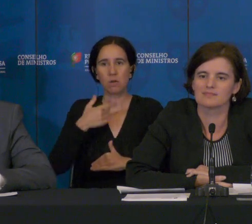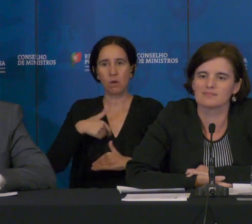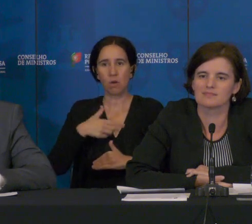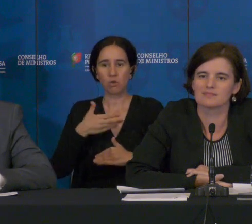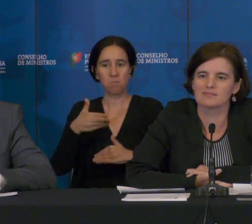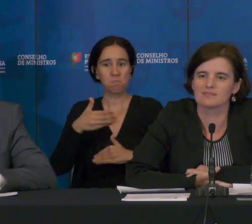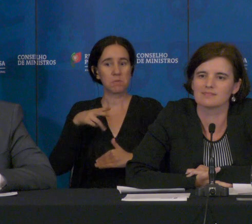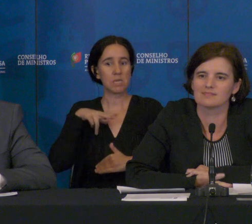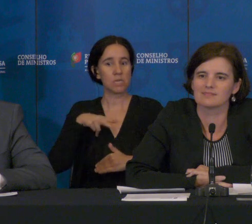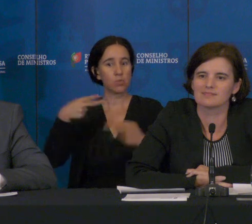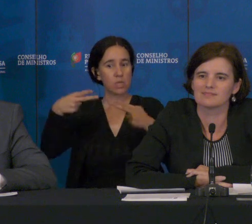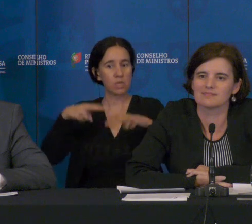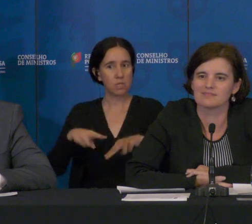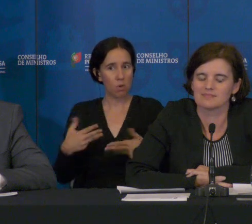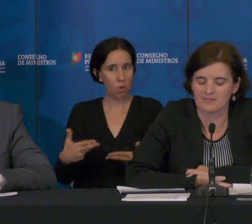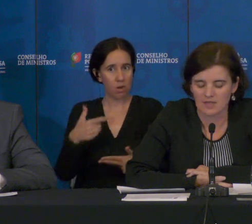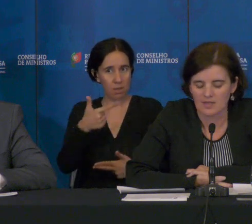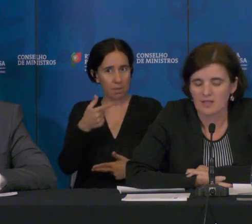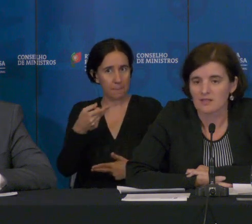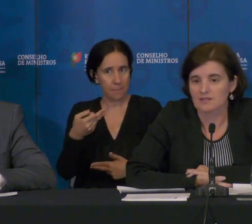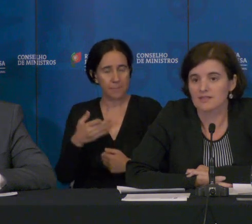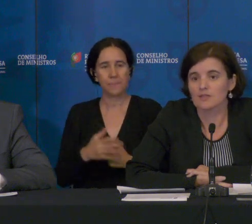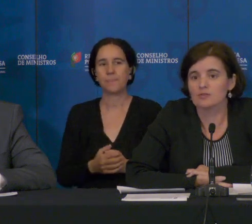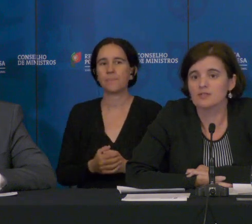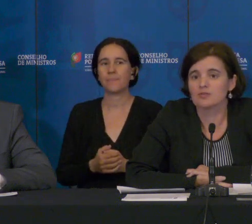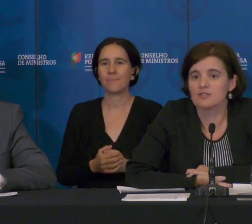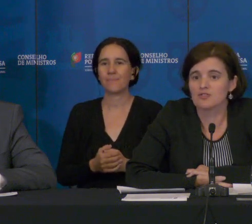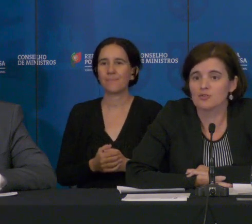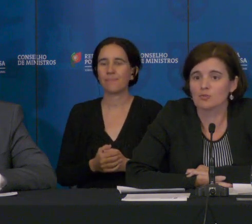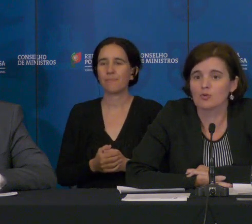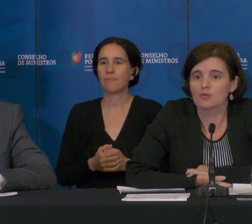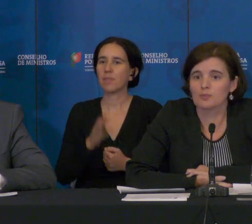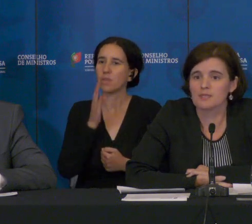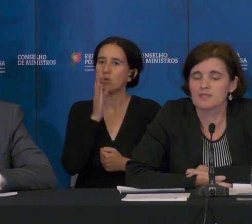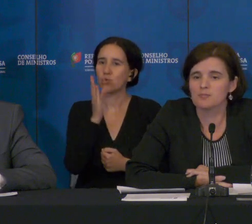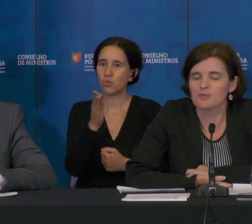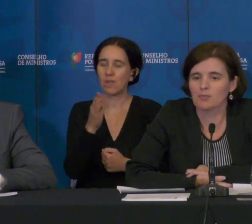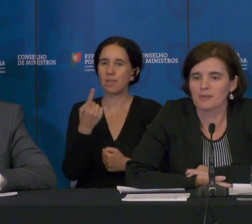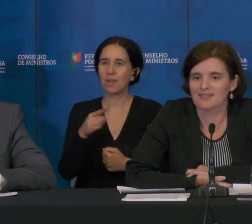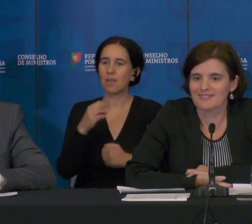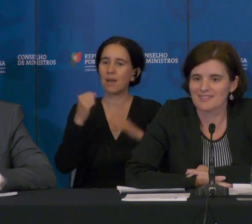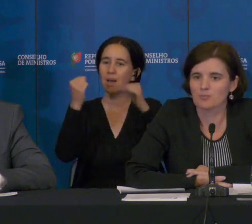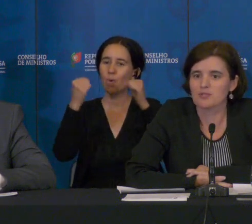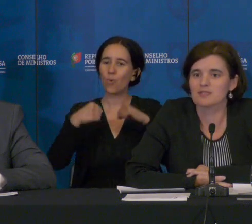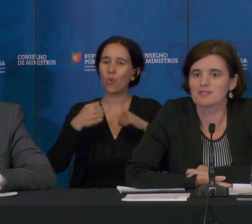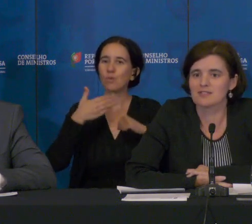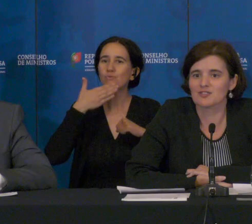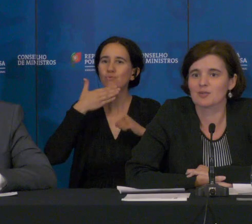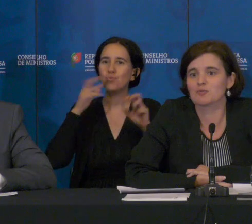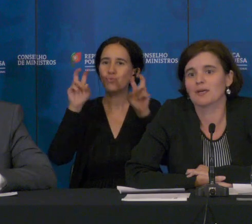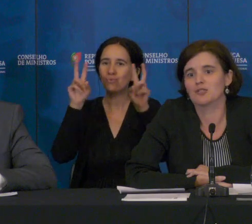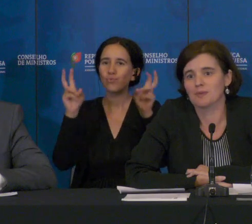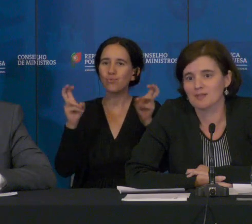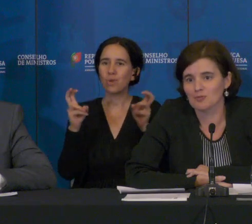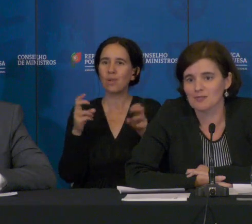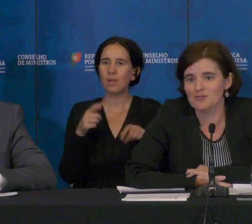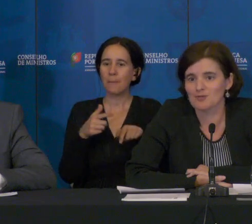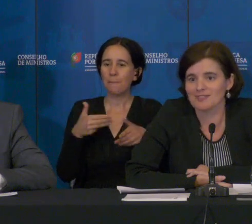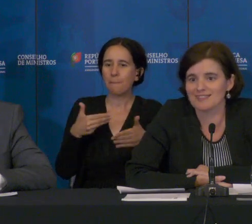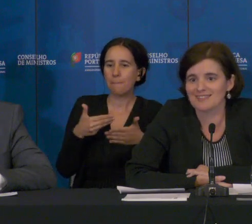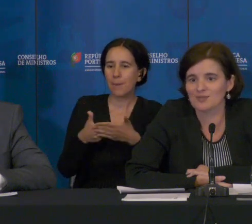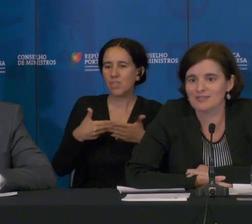uma nacionalização da TAP agora? Tendo eu dito que existia um acordo de princípio, não me parece que se possa dizer que estamos mais perto